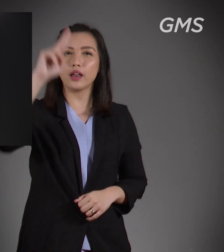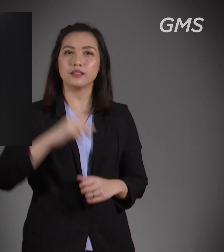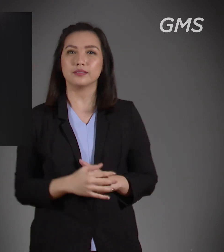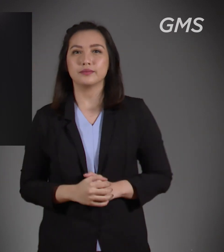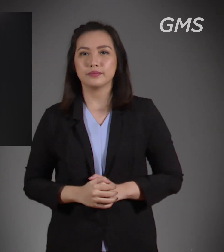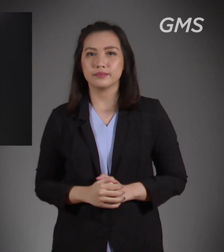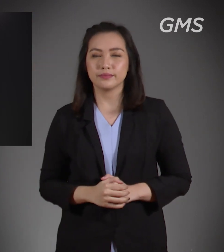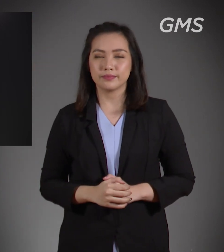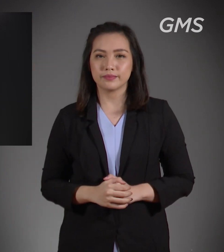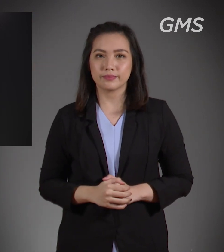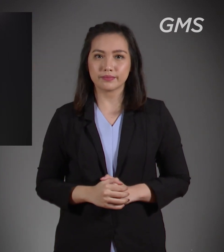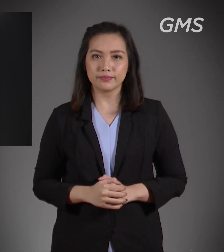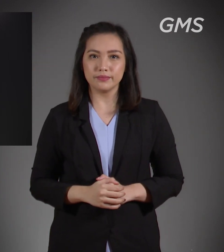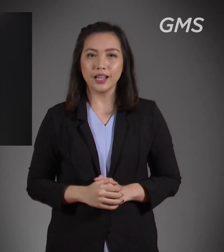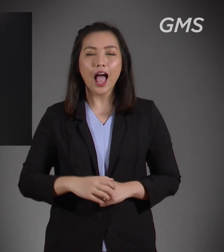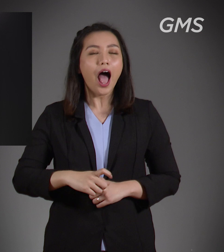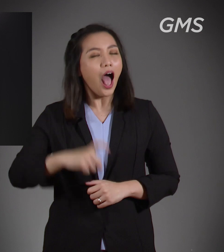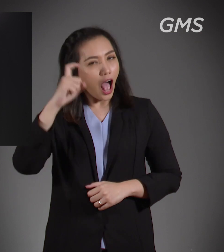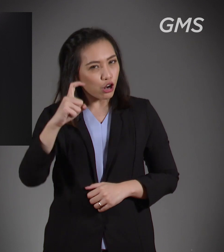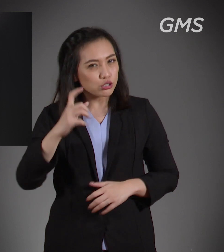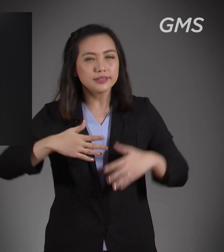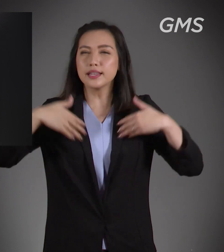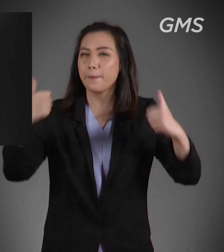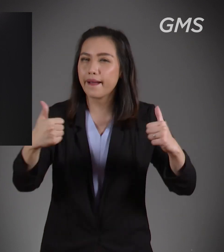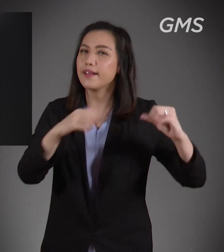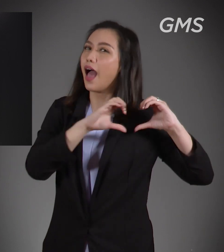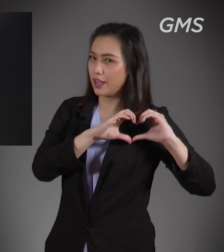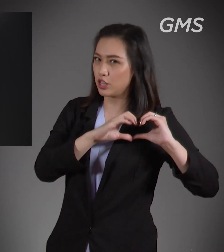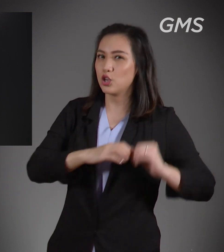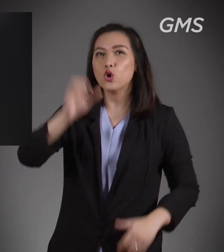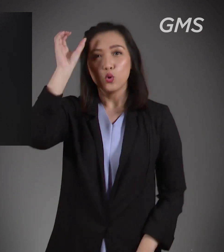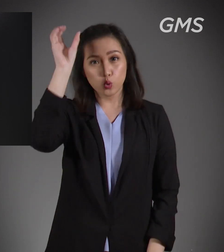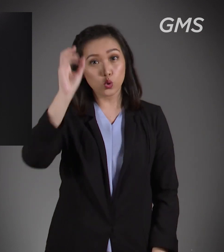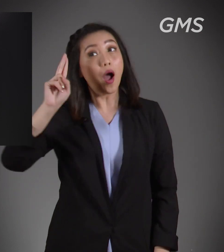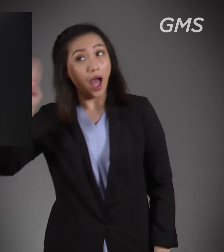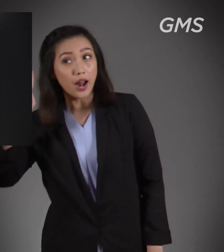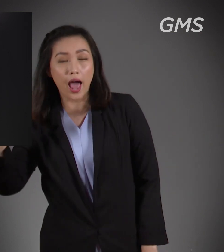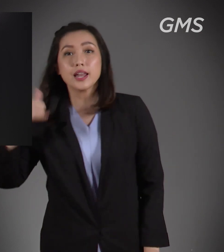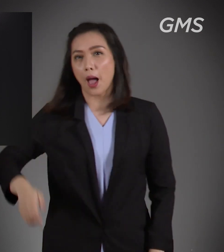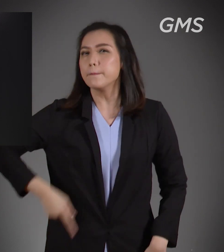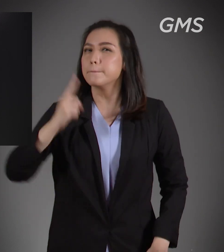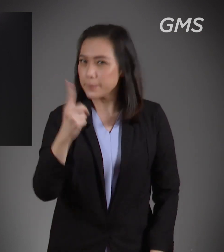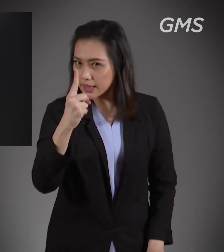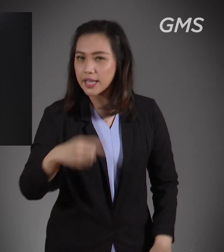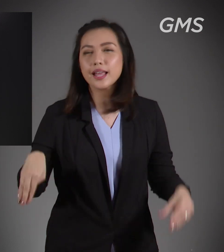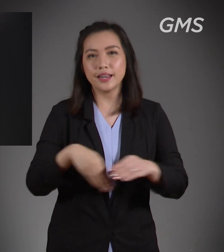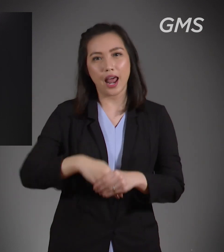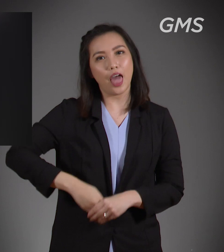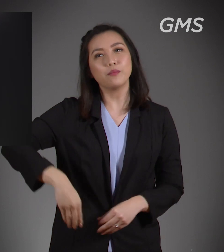tidak pernah mempersiapkan hati untuk hal-hal yang penting di hidupnya. Jangan menjadi seperti dia yang gak pernah sungguh-sungguh menerapkan